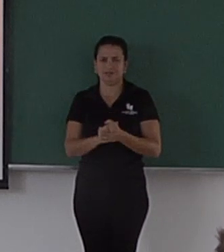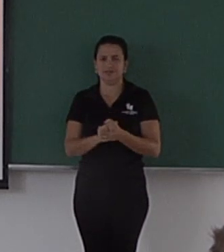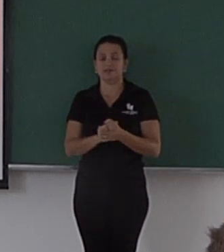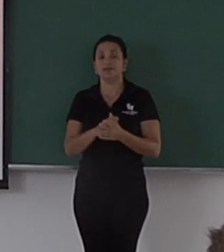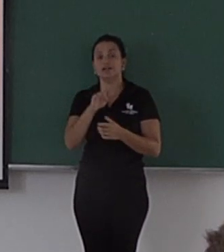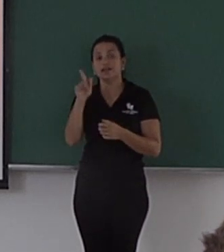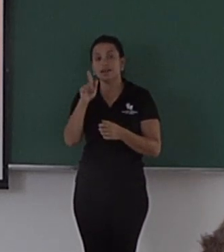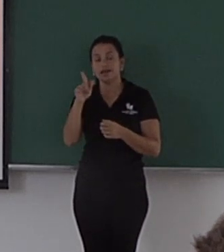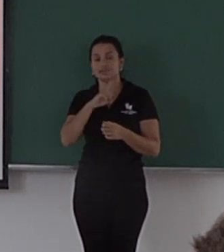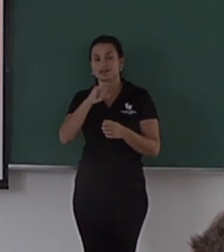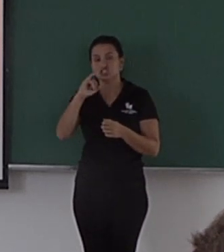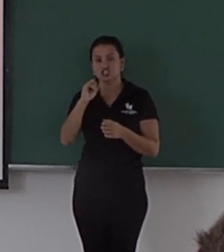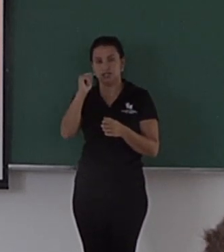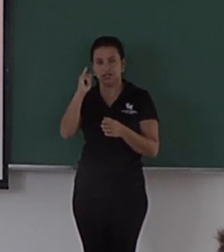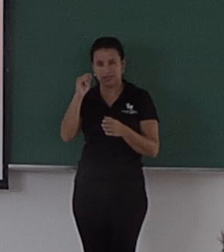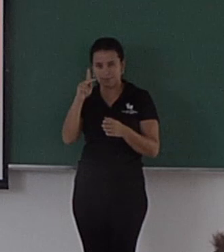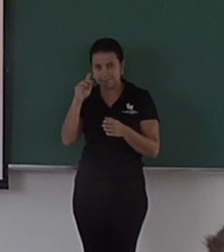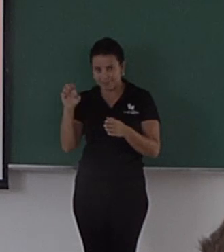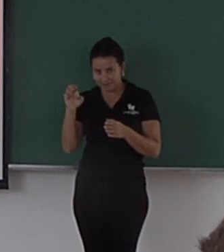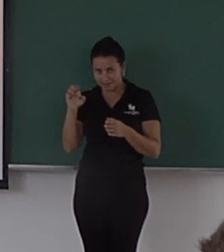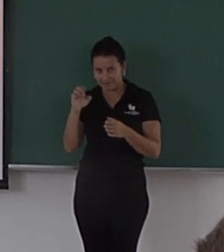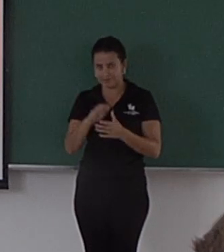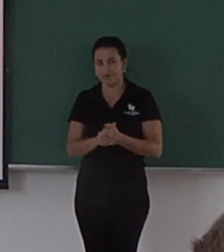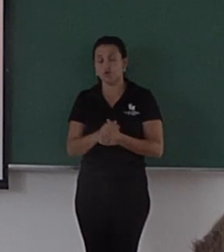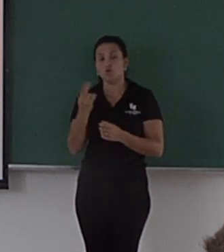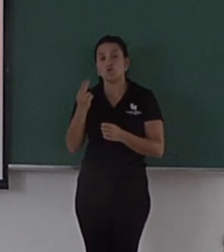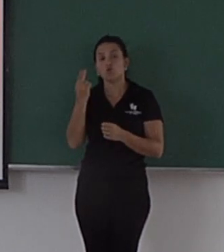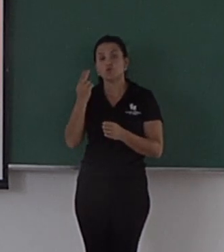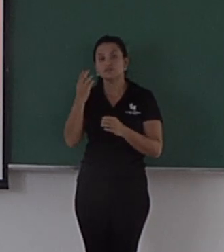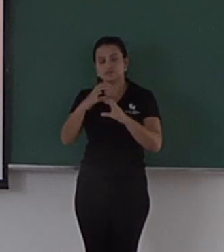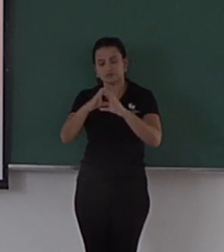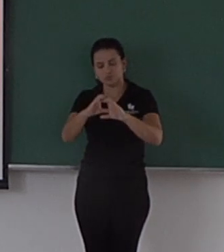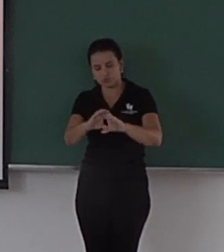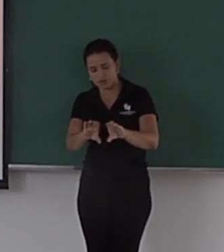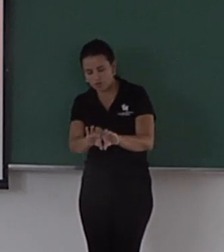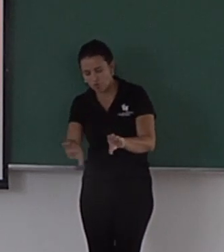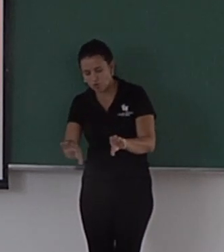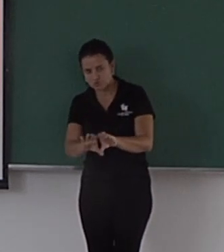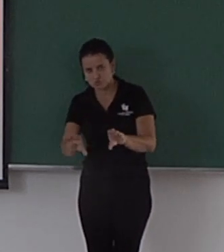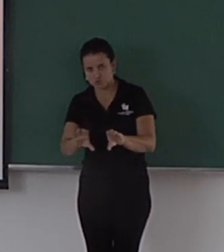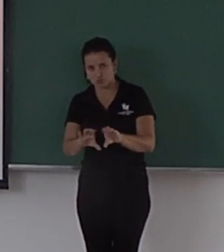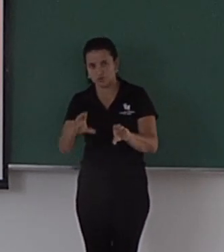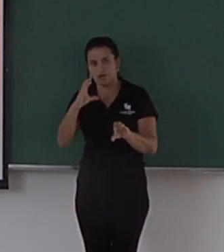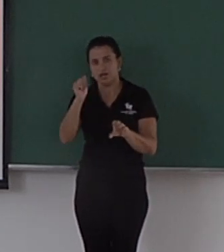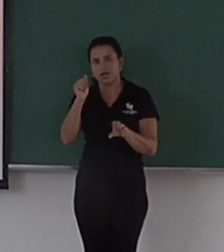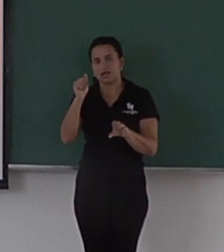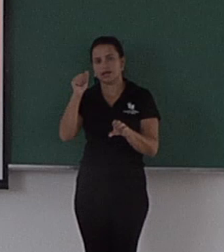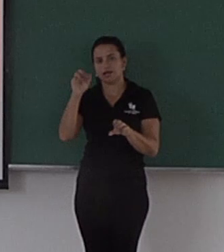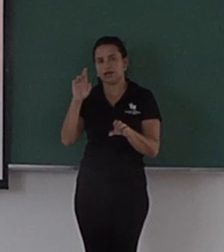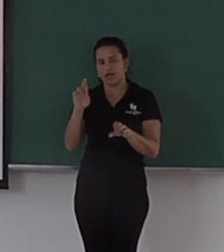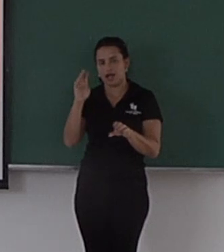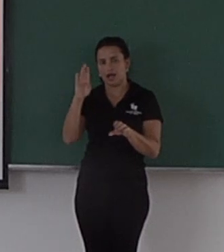chamada carburador, que é para refrigerar o motor. Então esse militar, ele